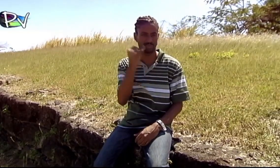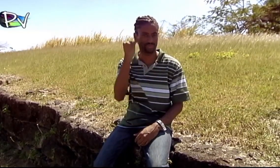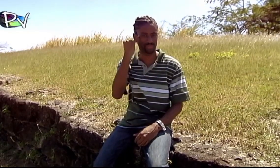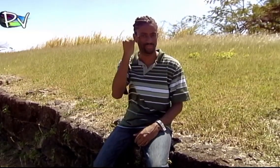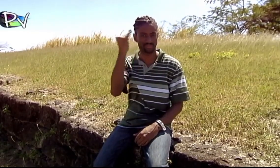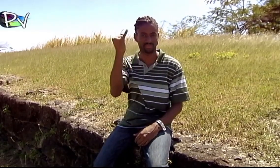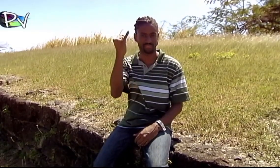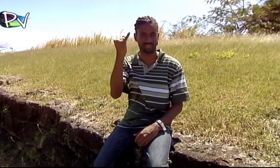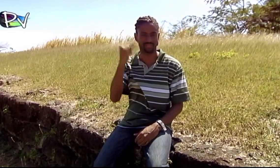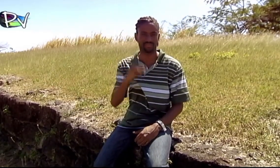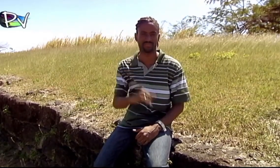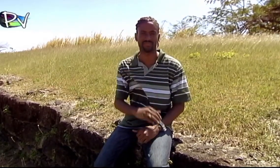Bonne idée.